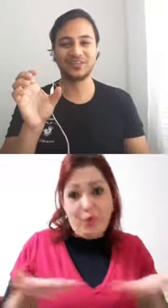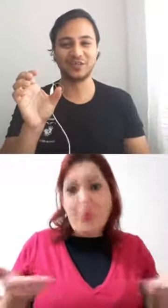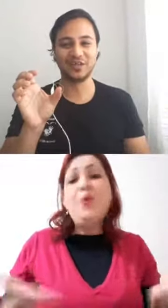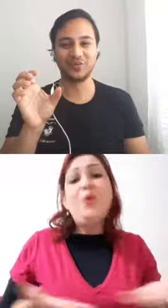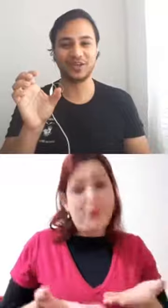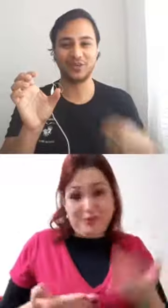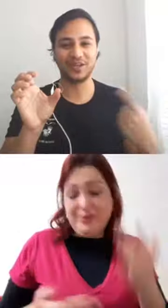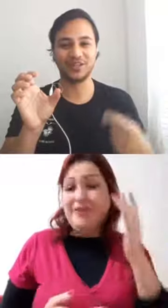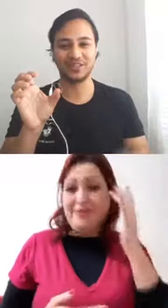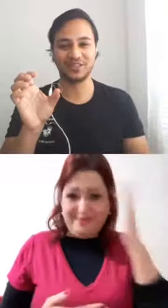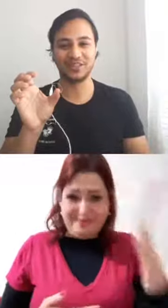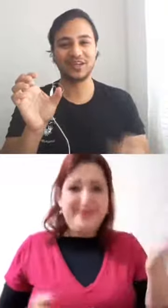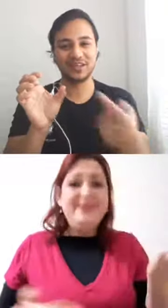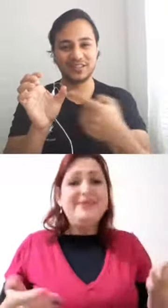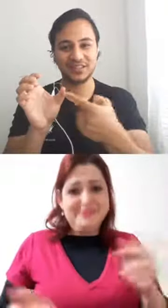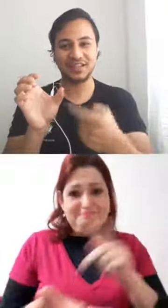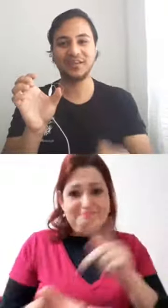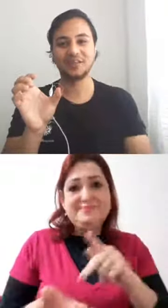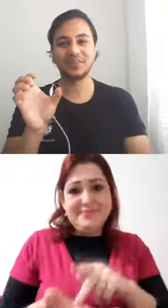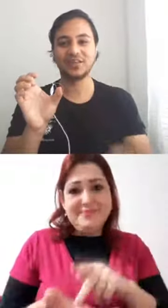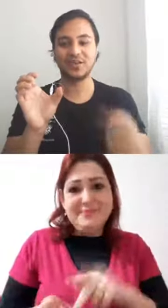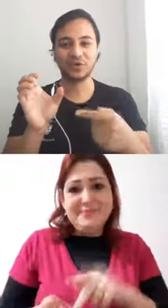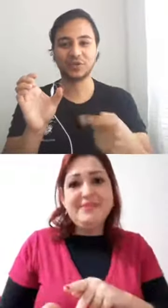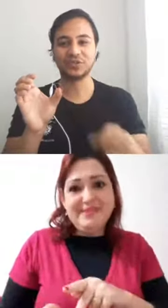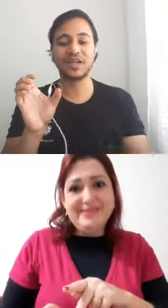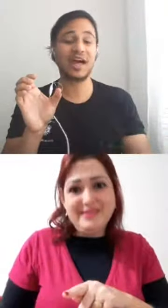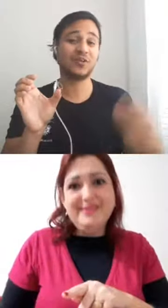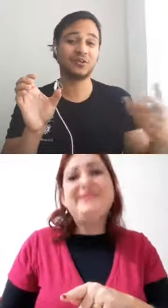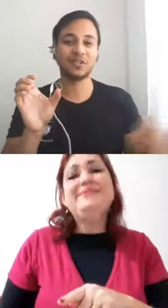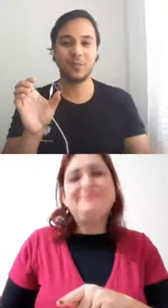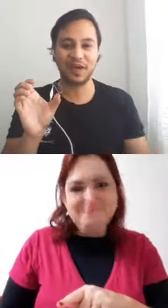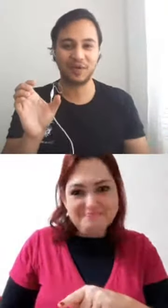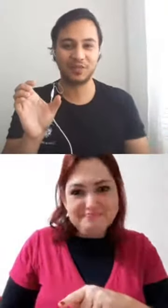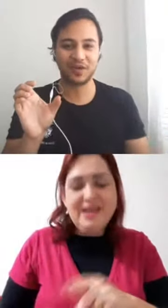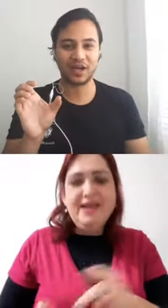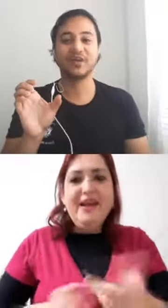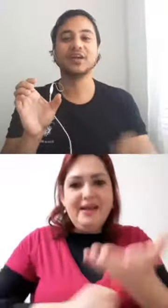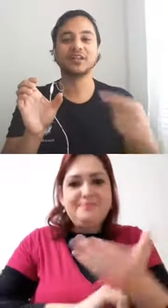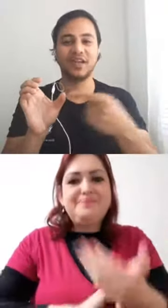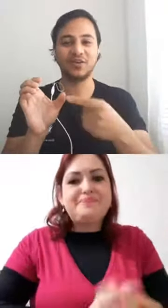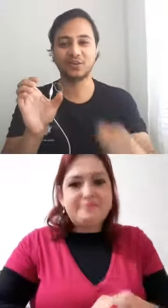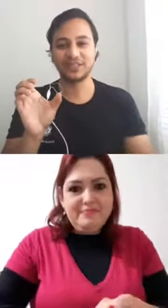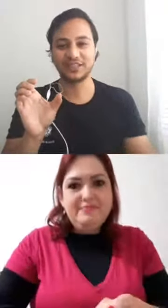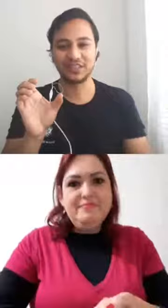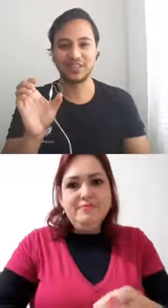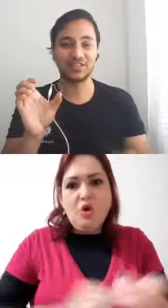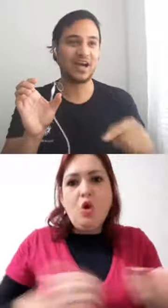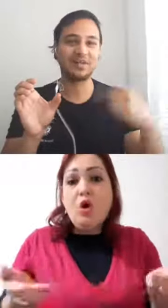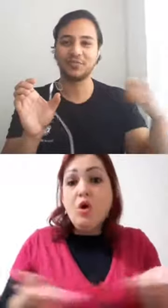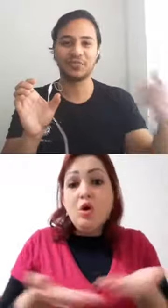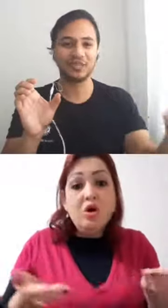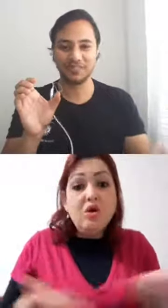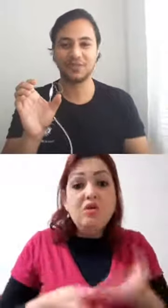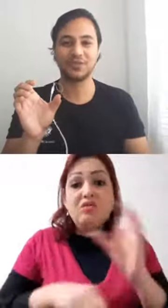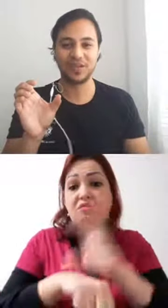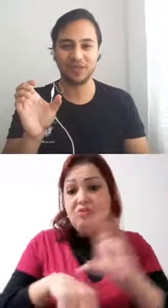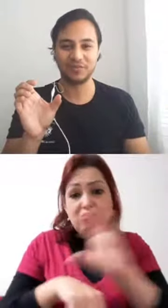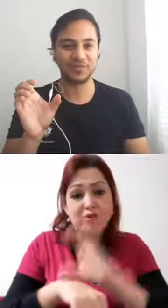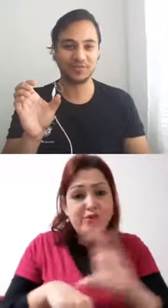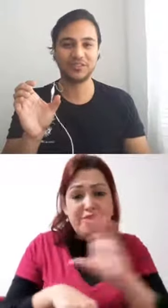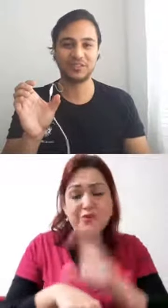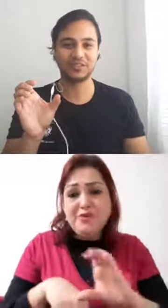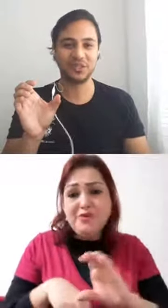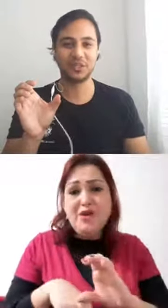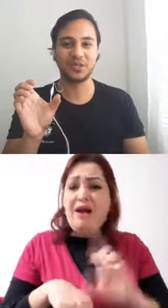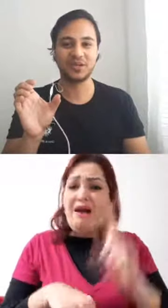Do smartphone. A maioria de nós está aqui. Tem cursos. Ah, não consigo pagar, muito caro. Tem cursos acessíveis. Ah, mas assim é muito caro.